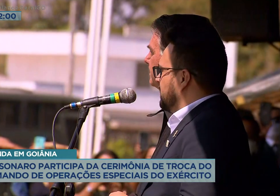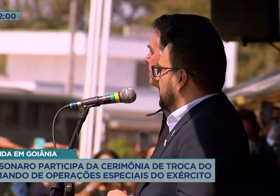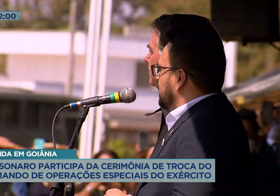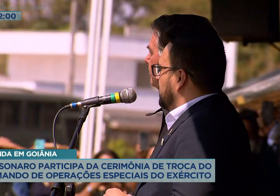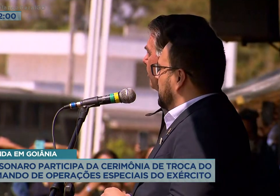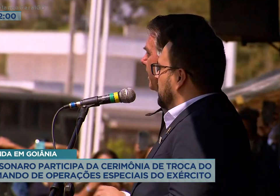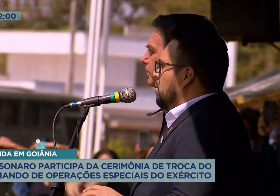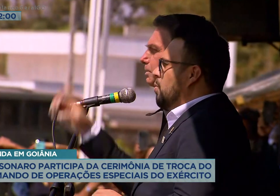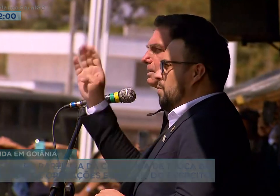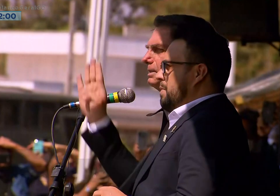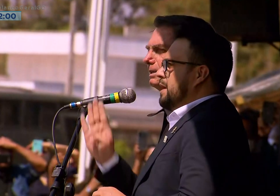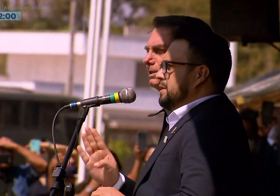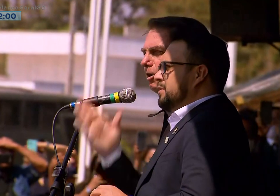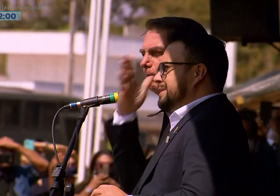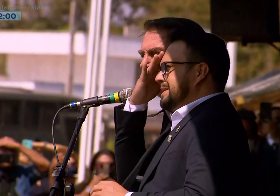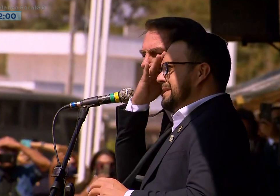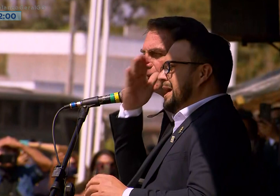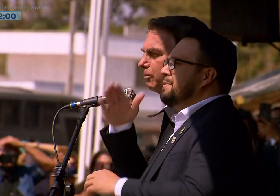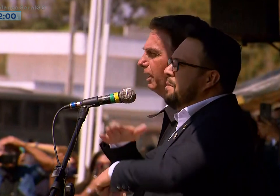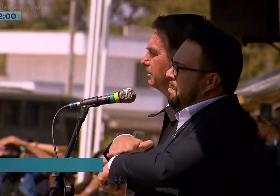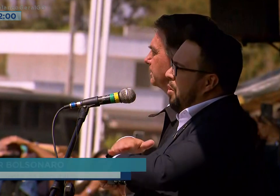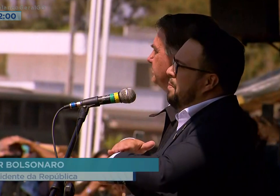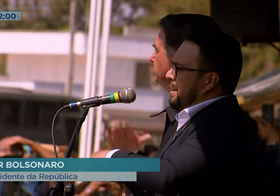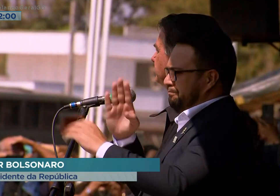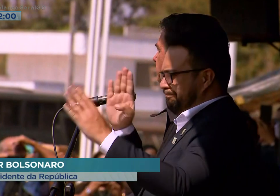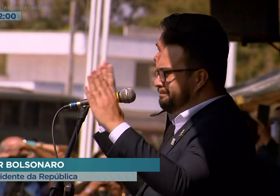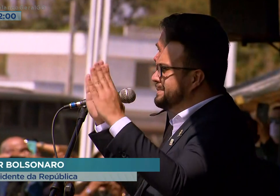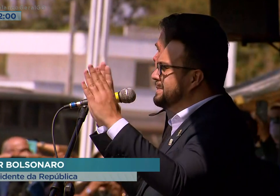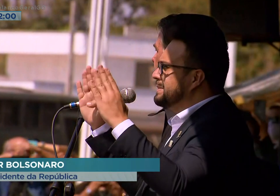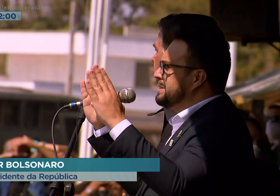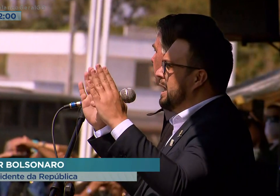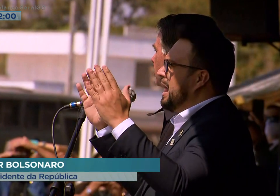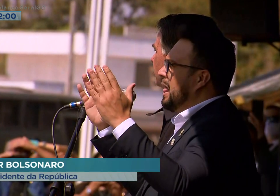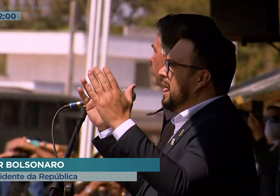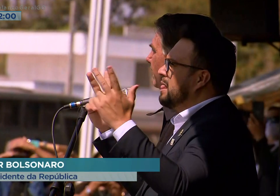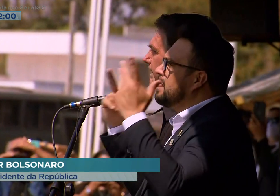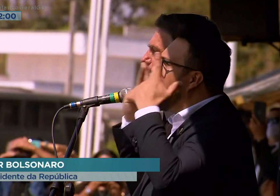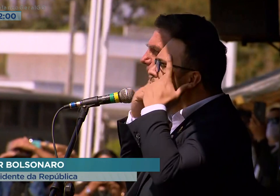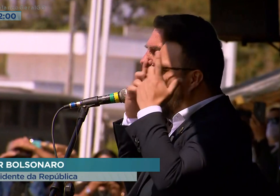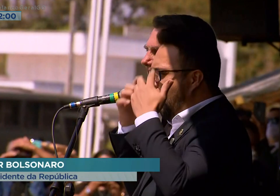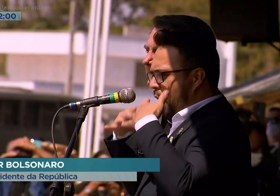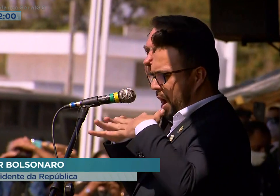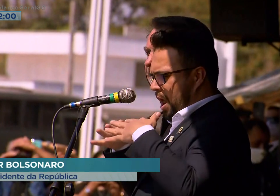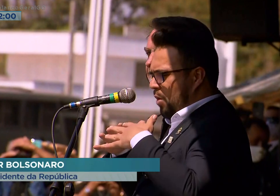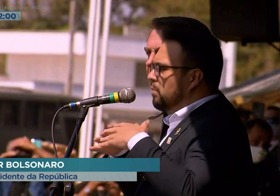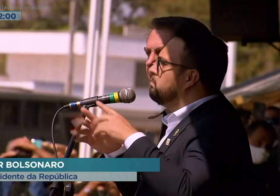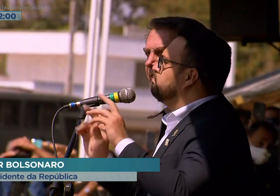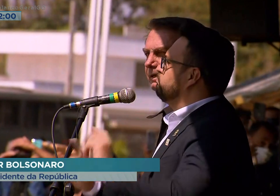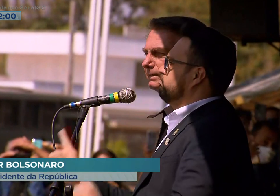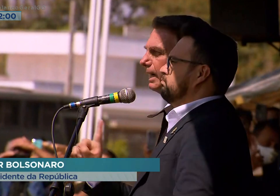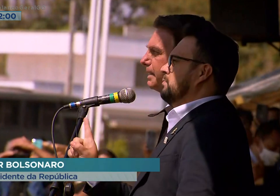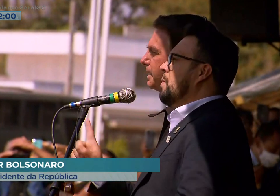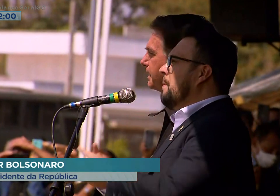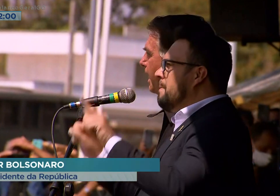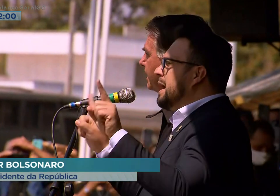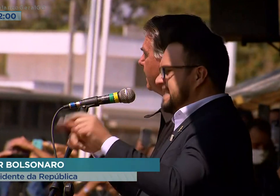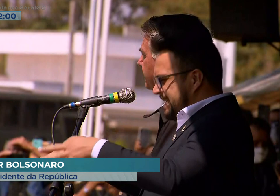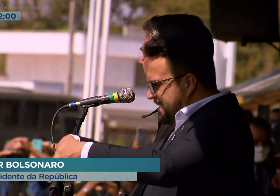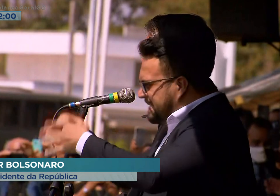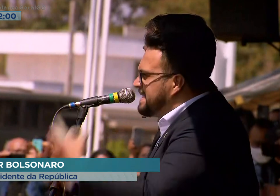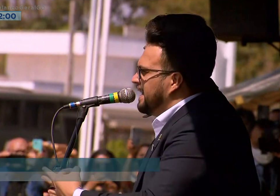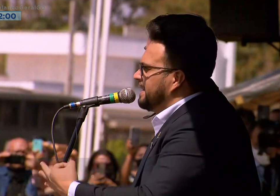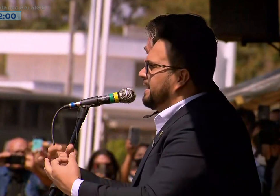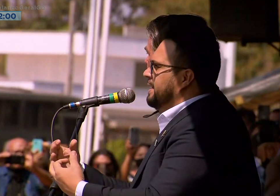Vive momentos não muito tranquilos, mas a certeza da